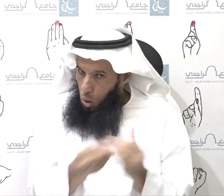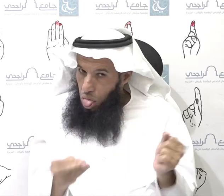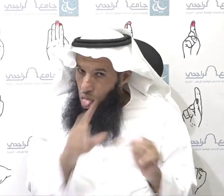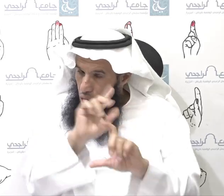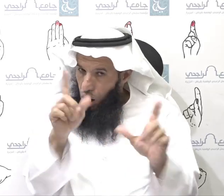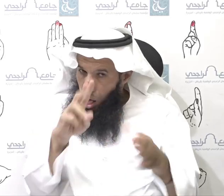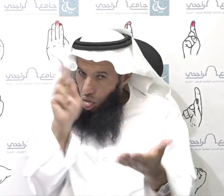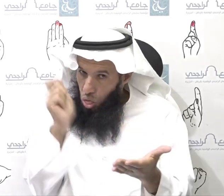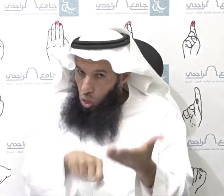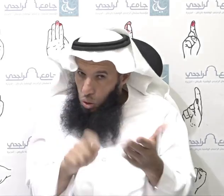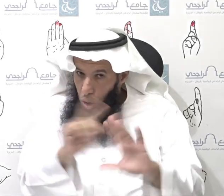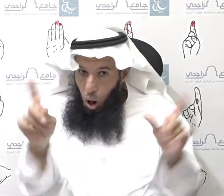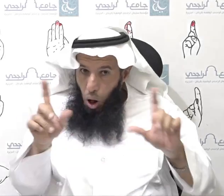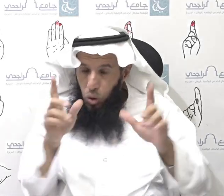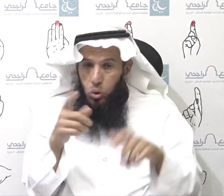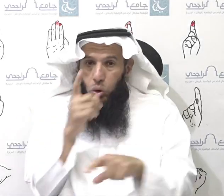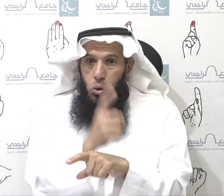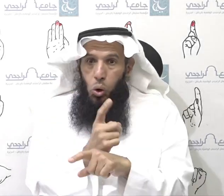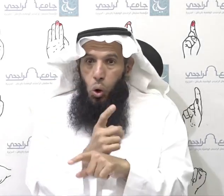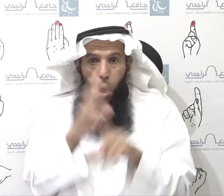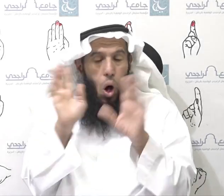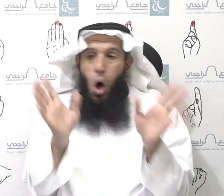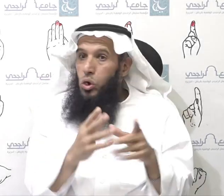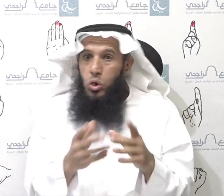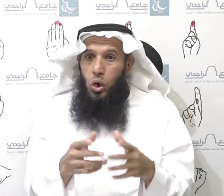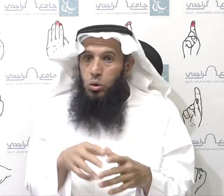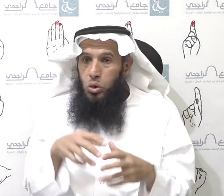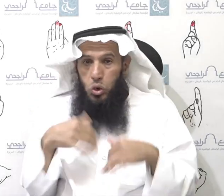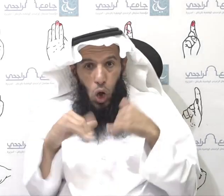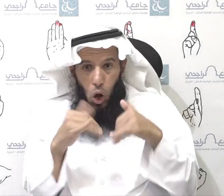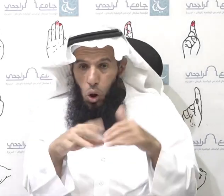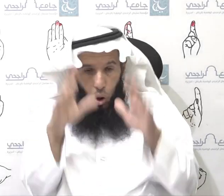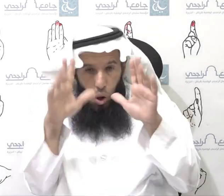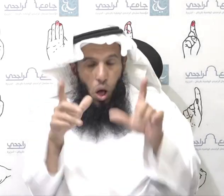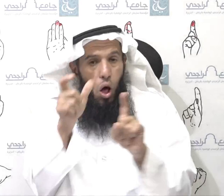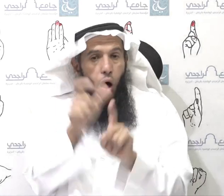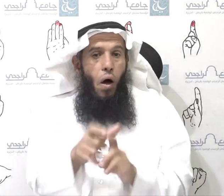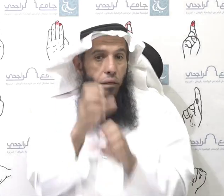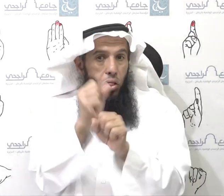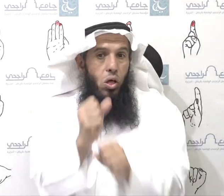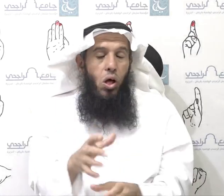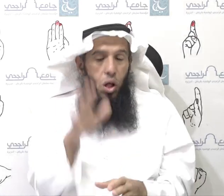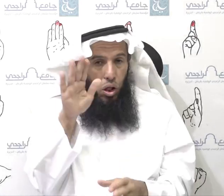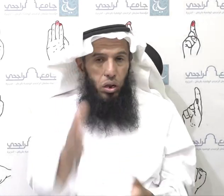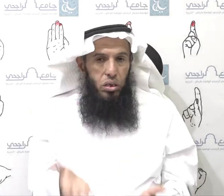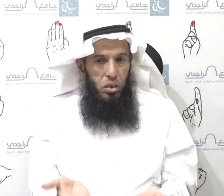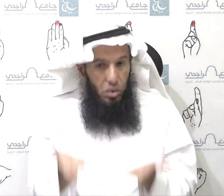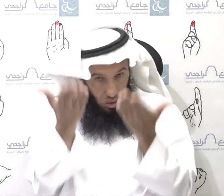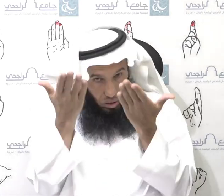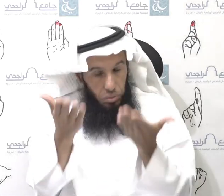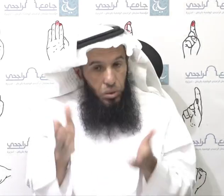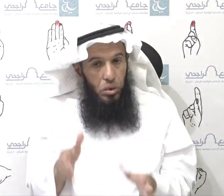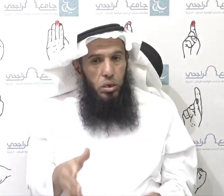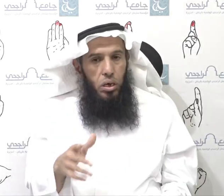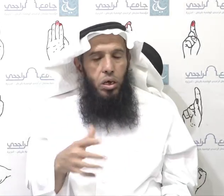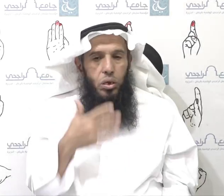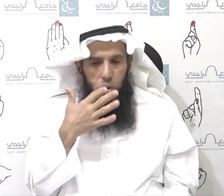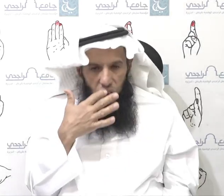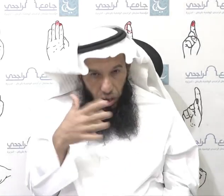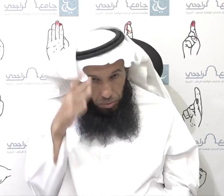واليوم ضعف جنابهم وقد نسب الله بقاءهم عندك، فقال: إما يبلغن عندك